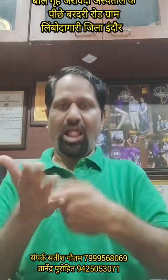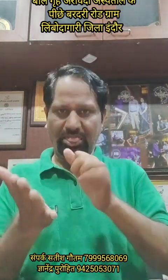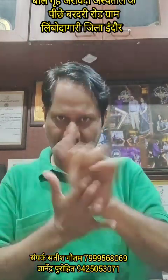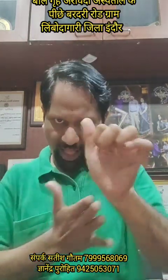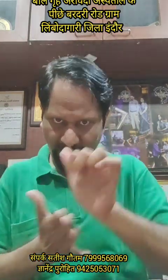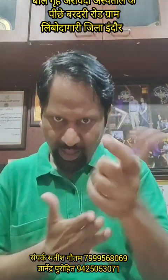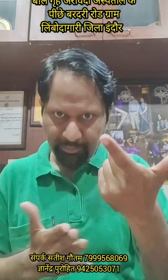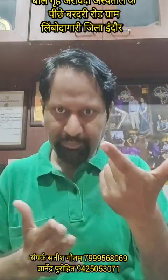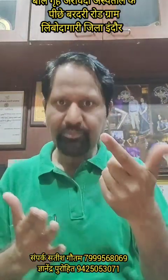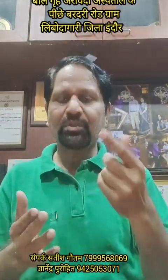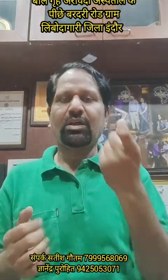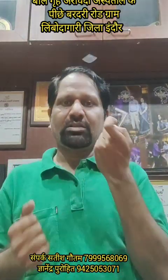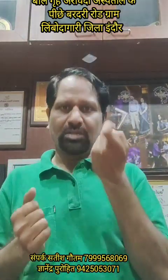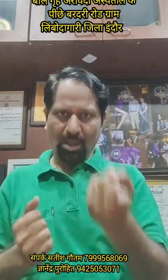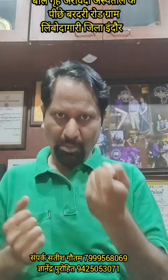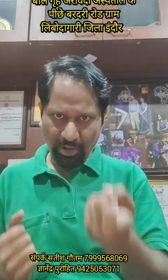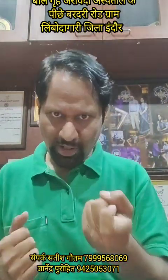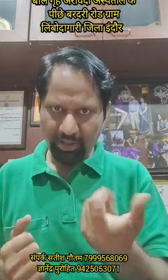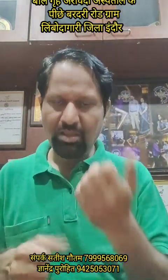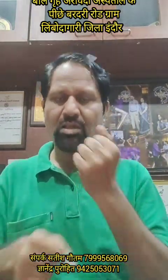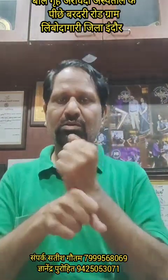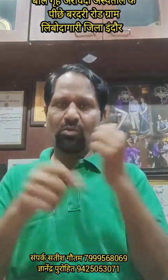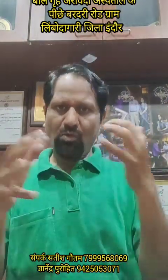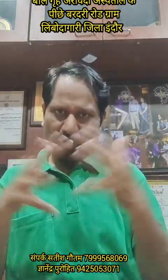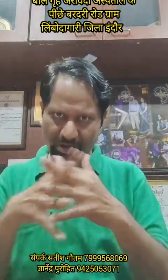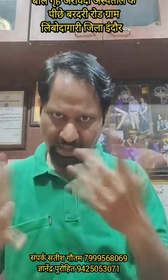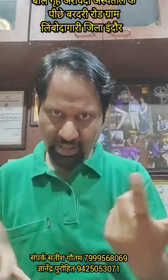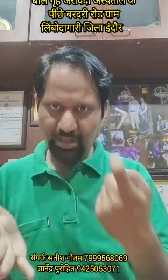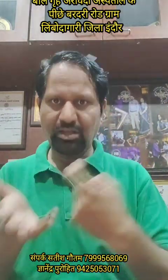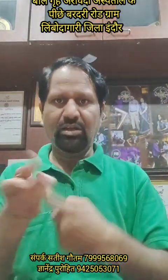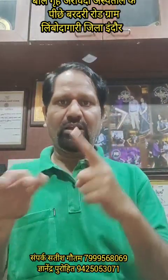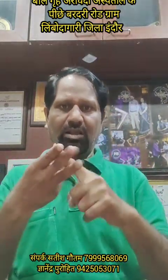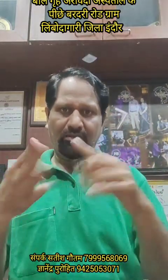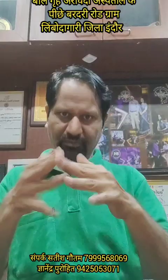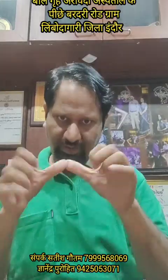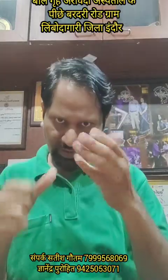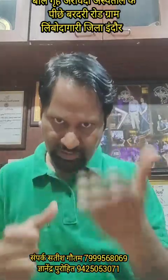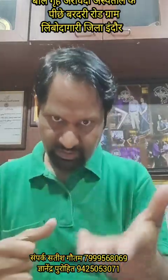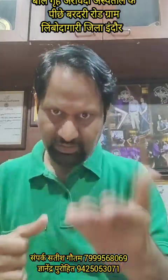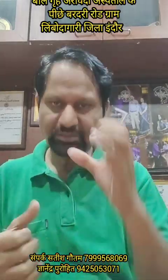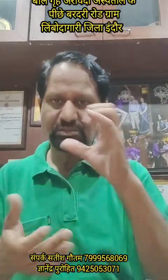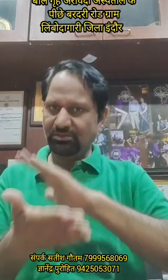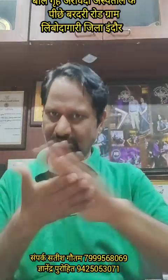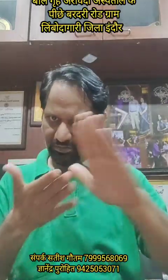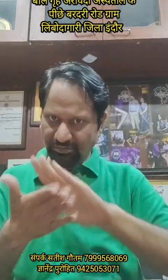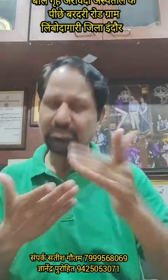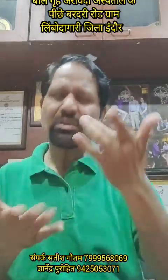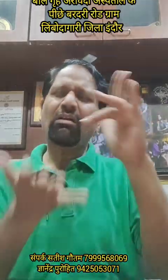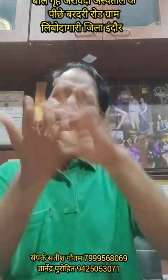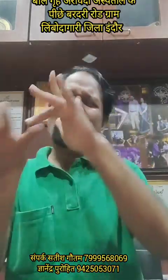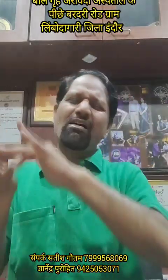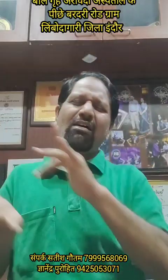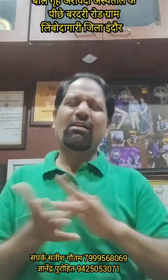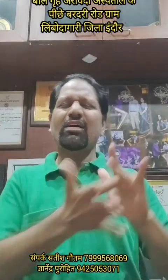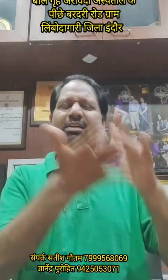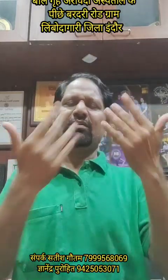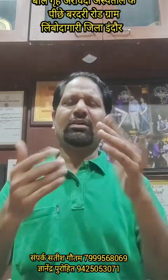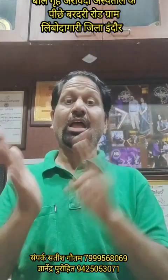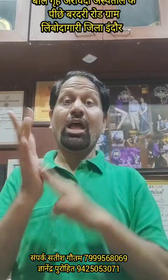आप रतलाम के रहने वाले हैं, जबलपुर के रहने वाले हैं, ग्वालियर के रहने वाले हैं, रीवा के रहने वाले हैं, छिंदवाड़ा के, कहीं के भी, मध्य प्रदेश के